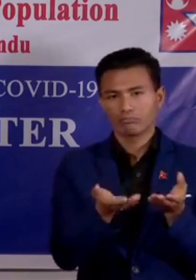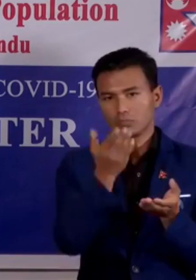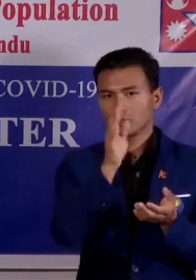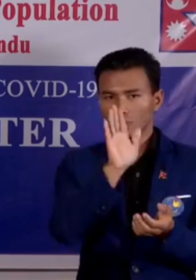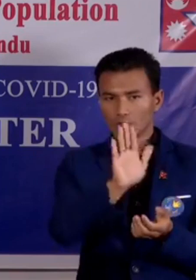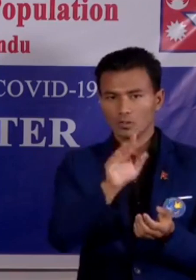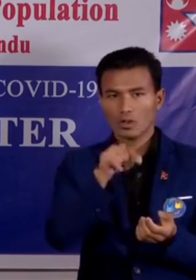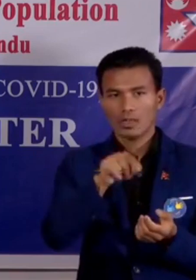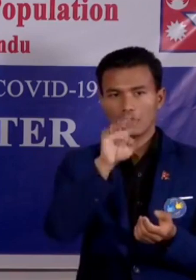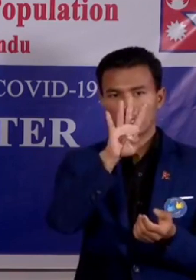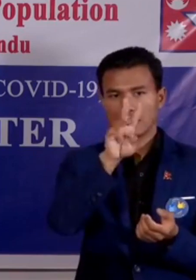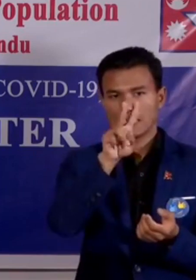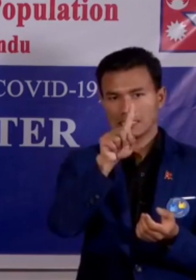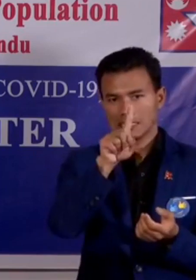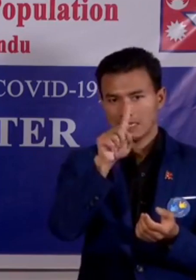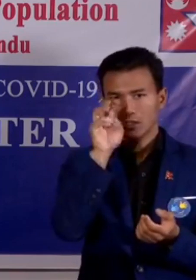अहिले